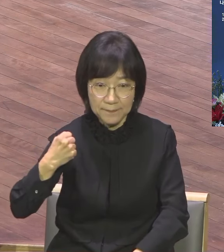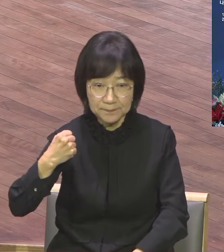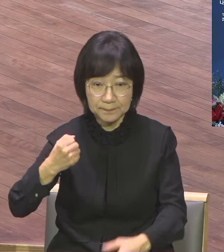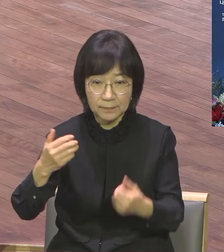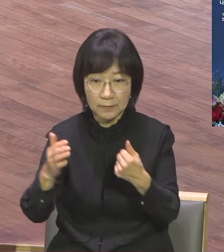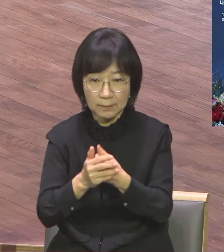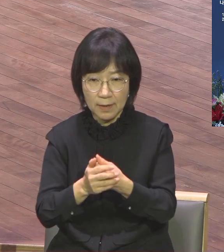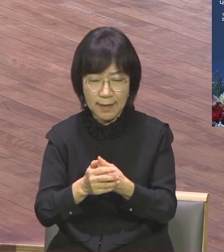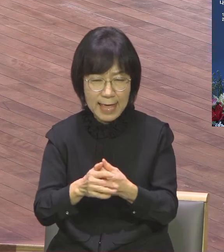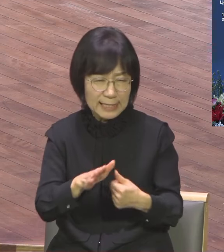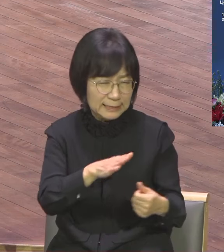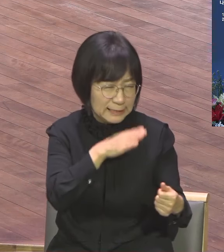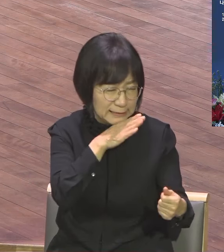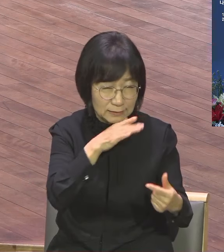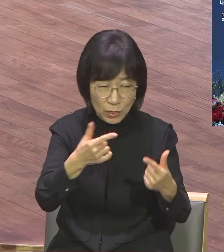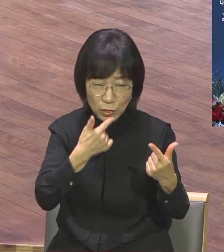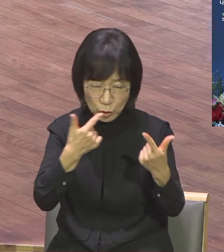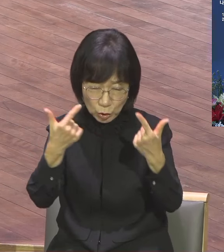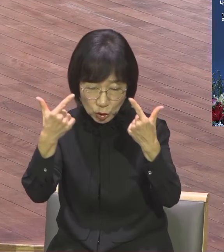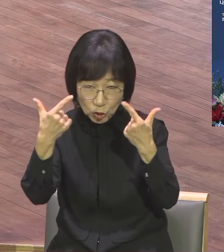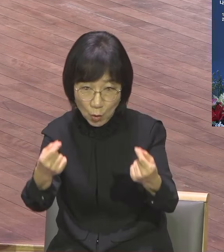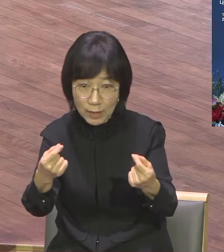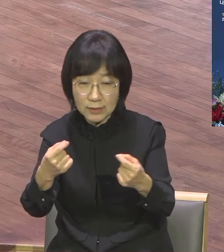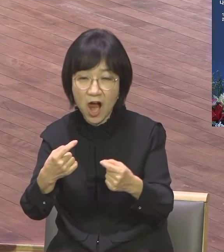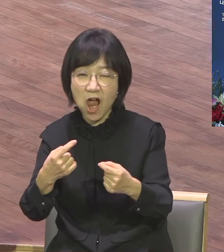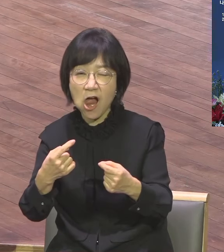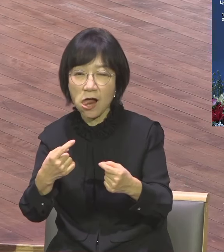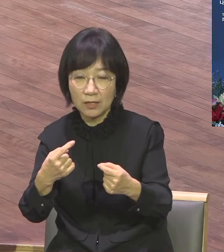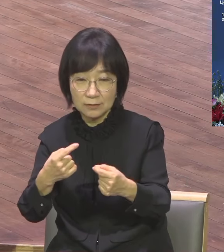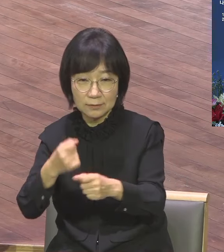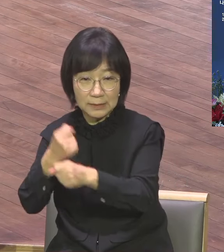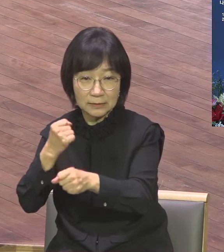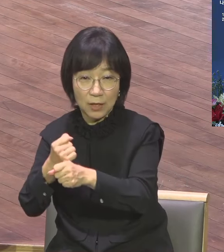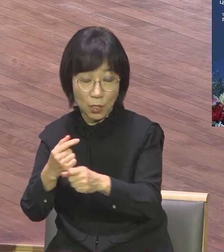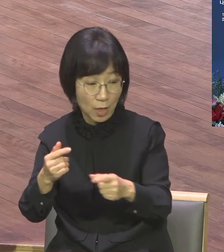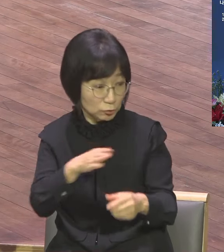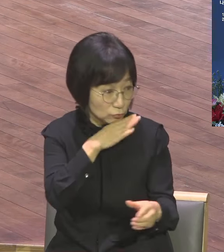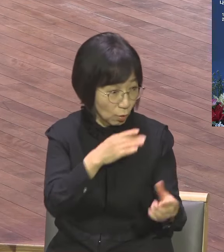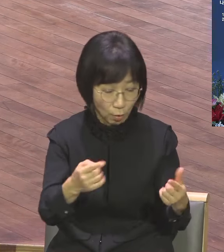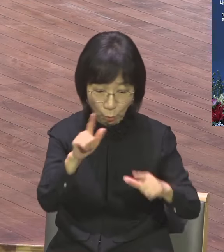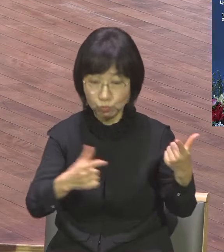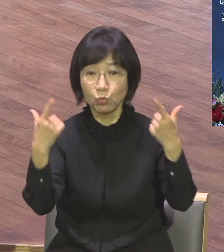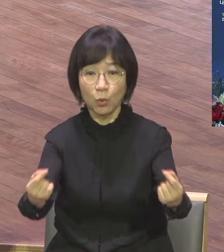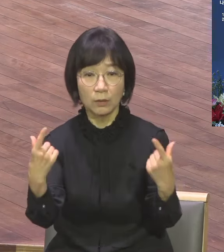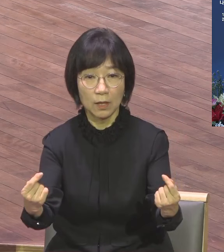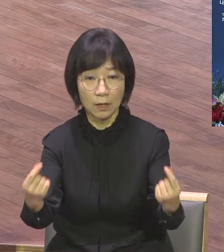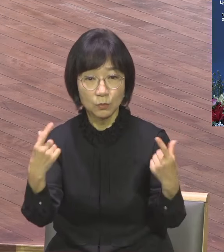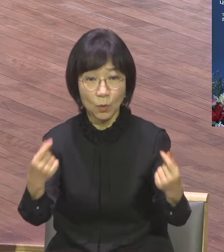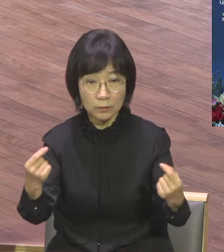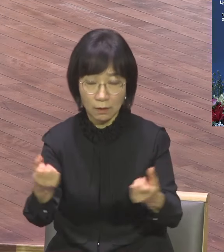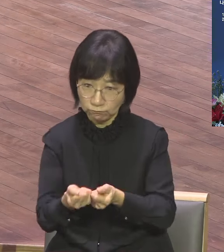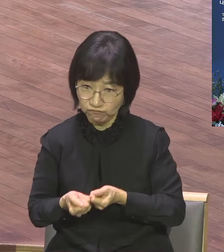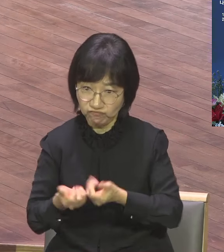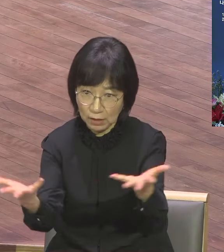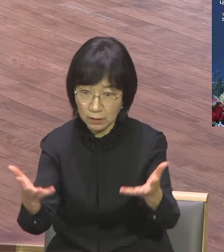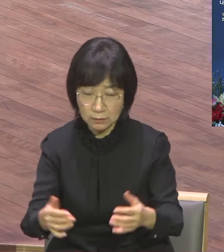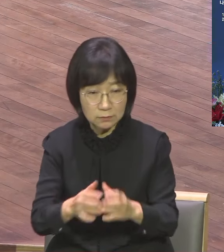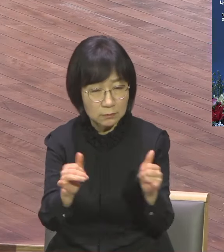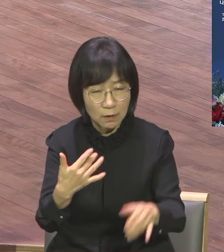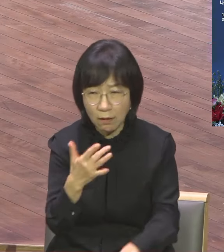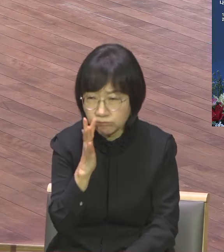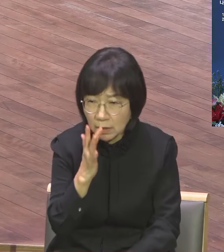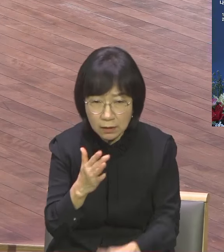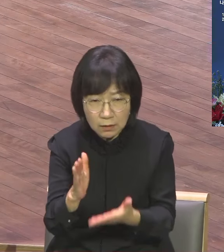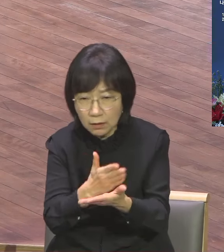모여서 회의를 했습니다. 어디까지 우리가 AI를 만들 거냐. 왜냐하면 위험해요. 이 인간의 능력을